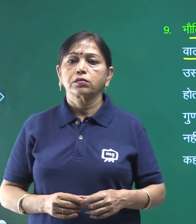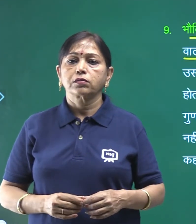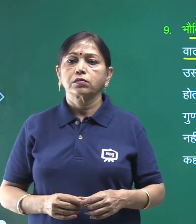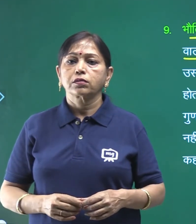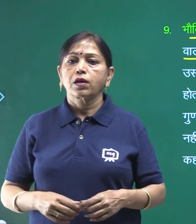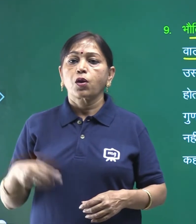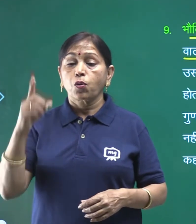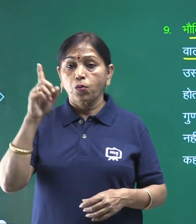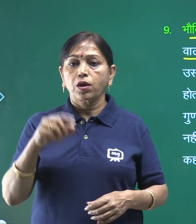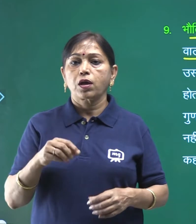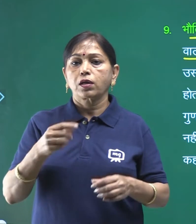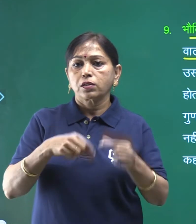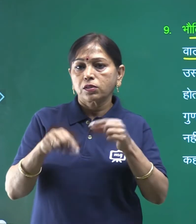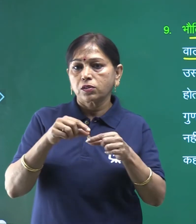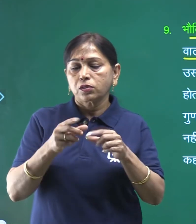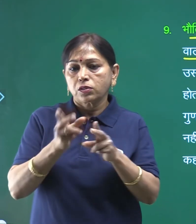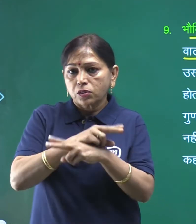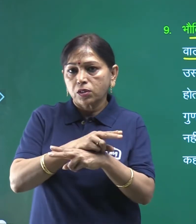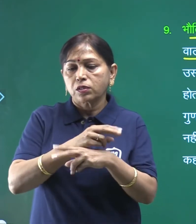वह परिवर्तन